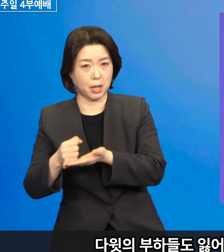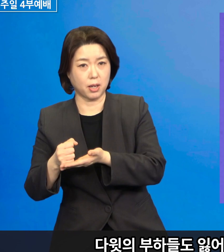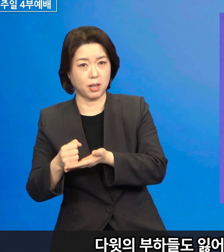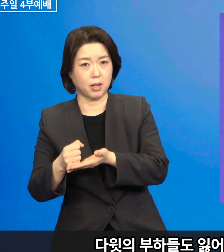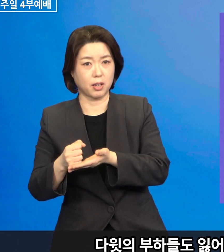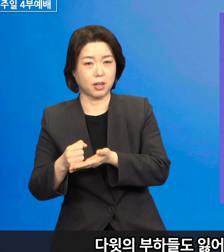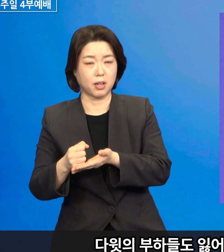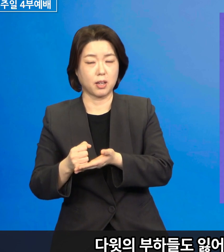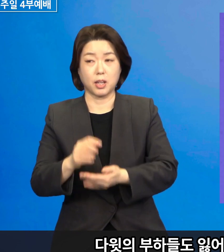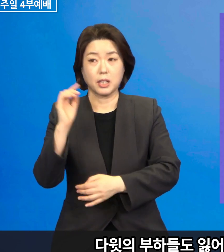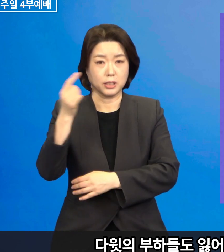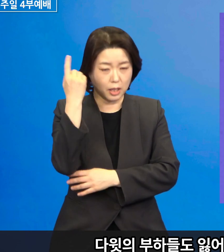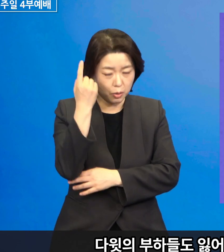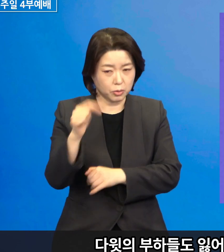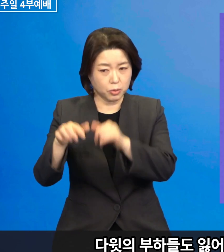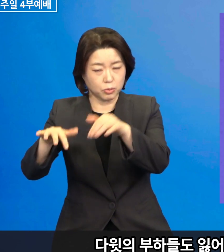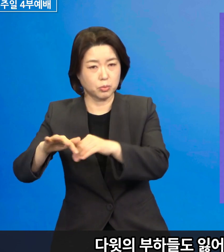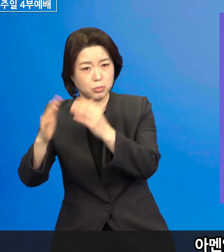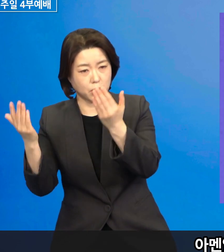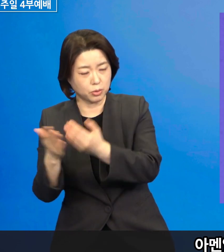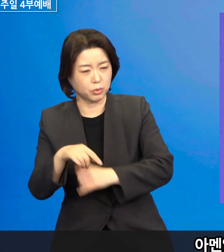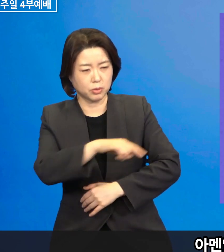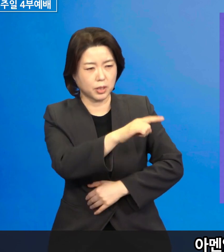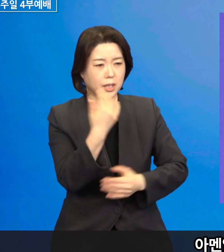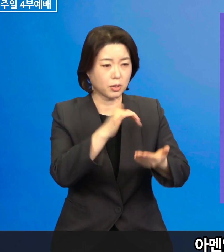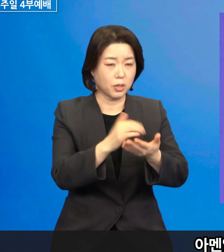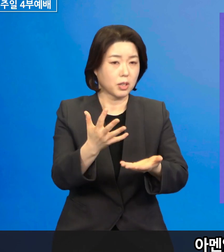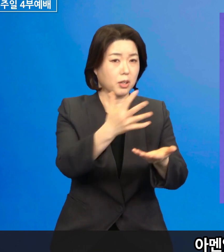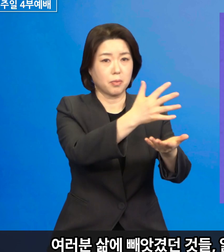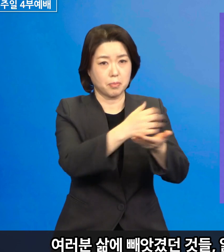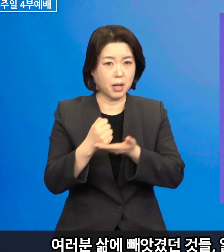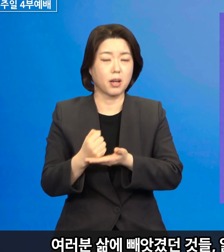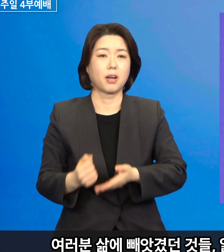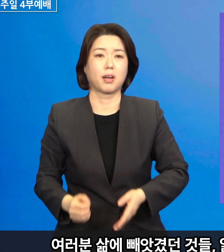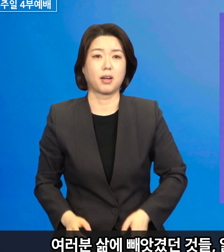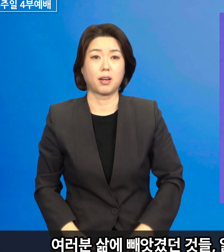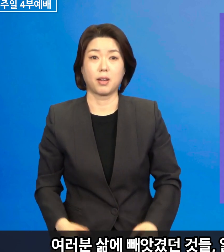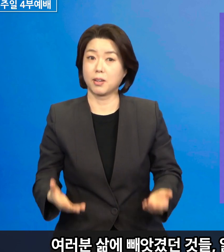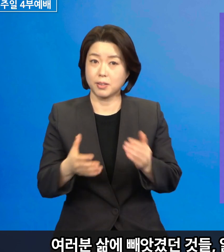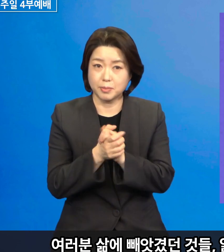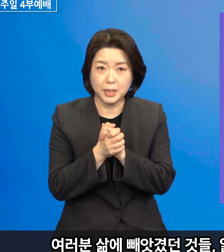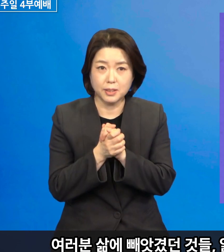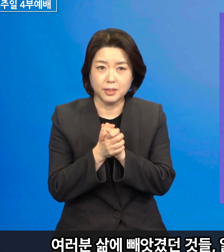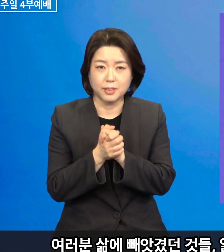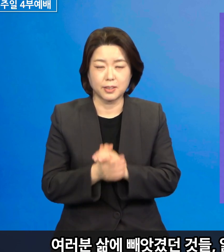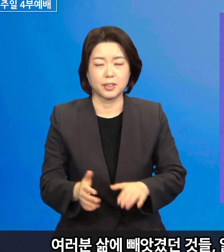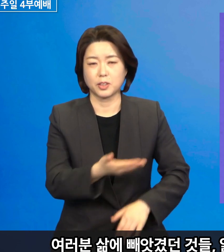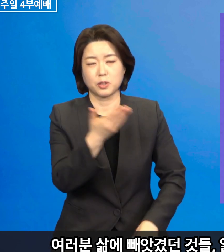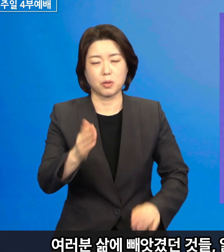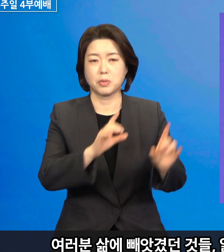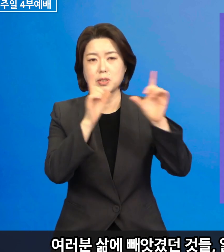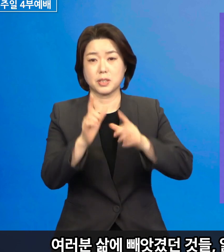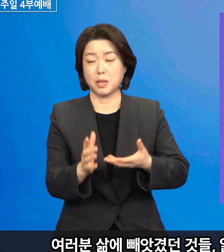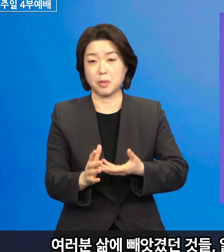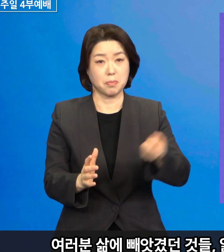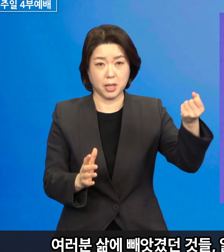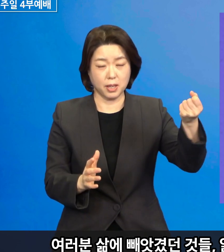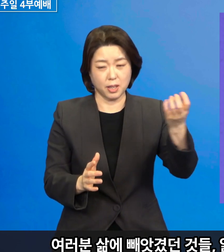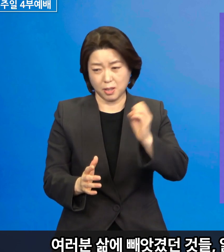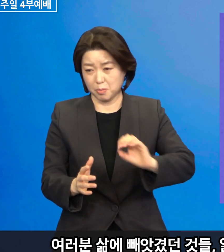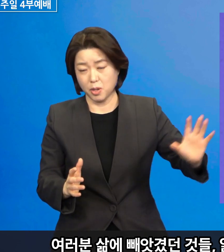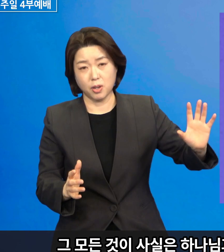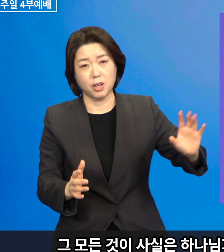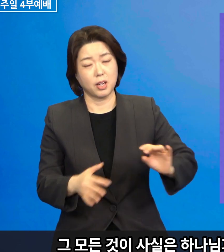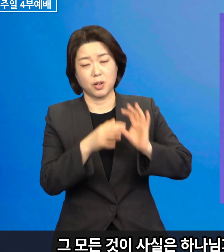모두 되찾았다. 아멘입니까? 여러분, 삶에 빼앗겼던 것들, 잃어버렸던 것들,